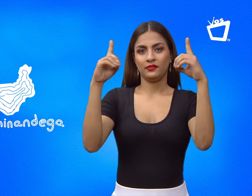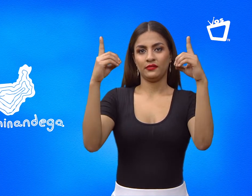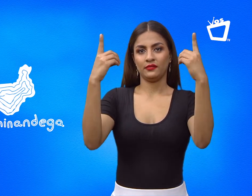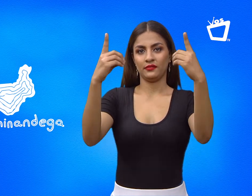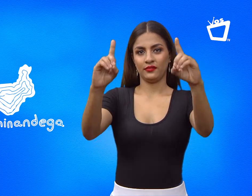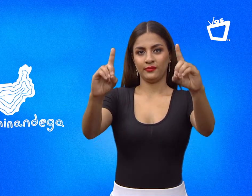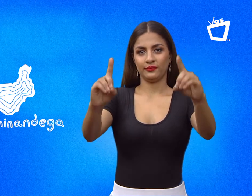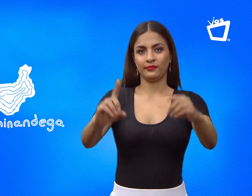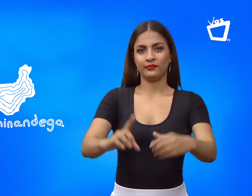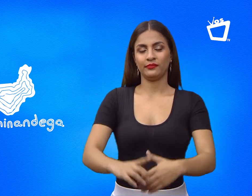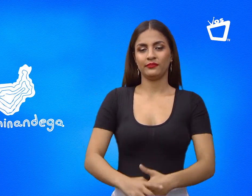Chinandega.